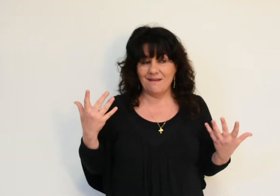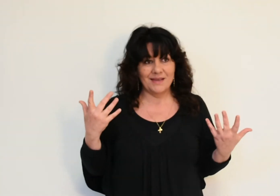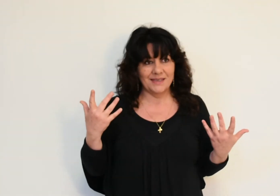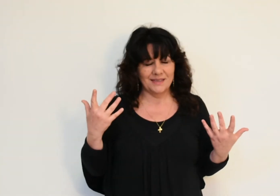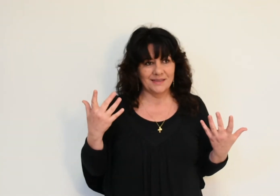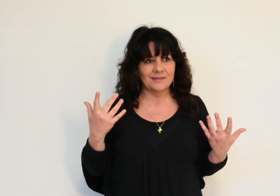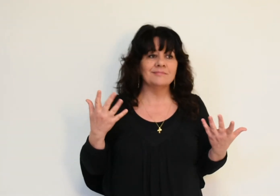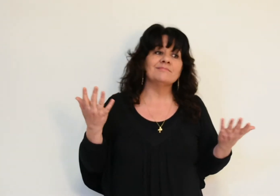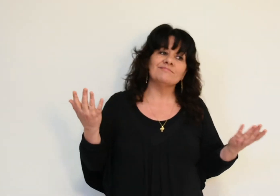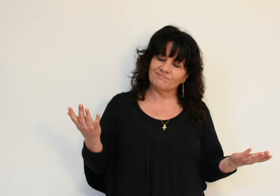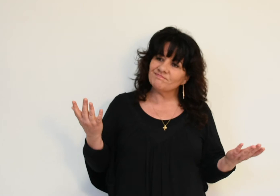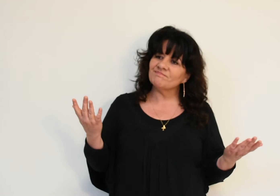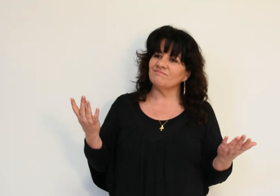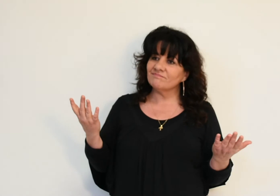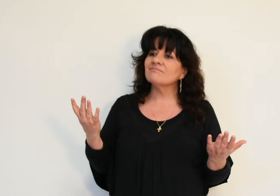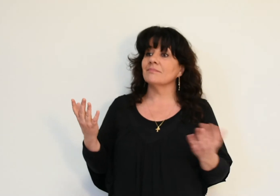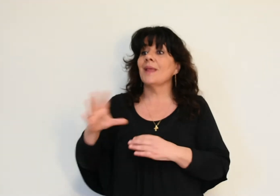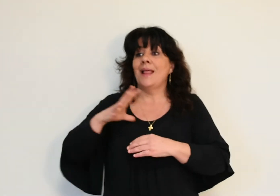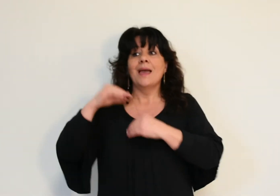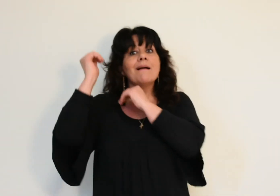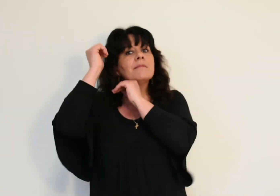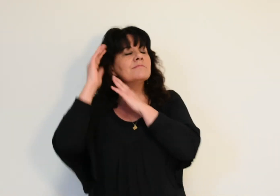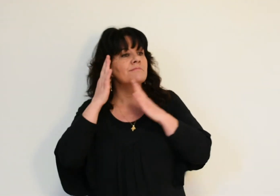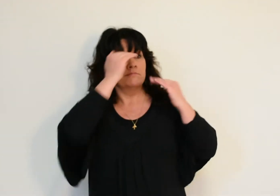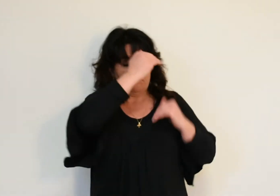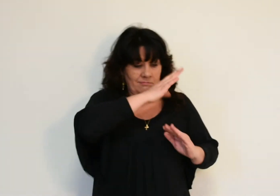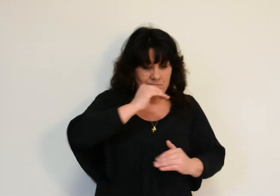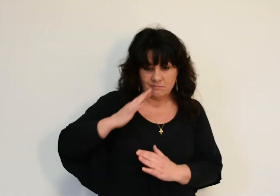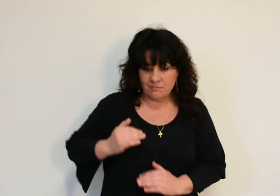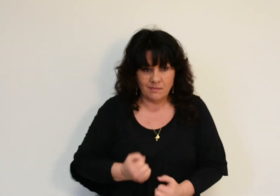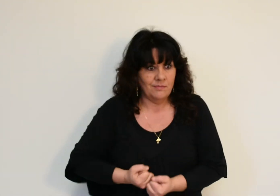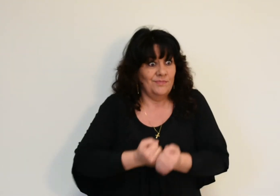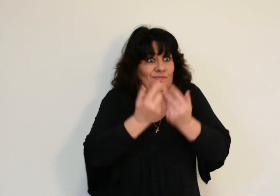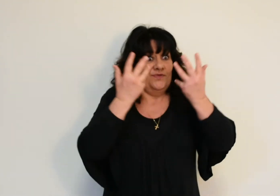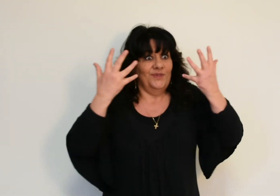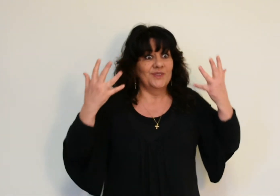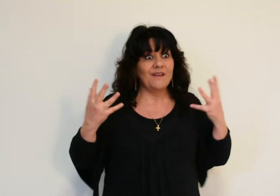En fait, il y a plusieurs membres et un seul corps.